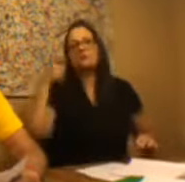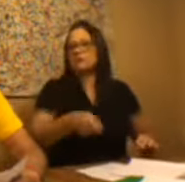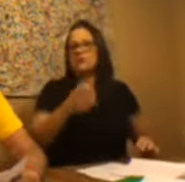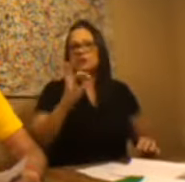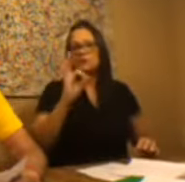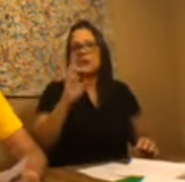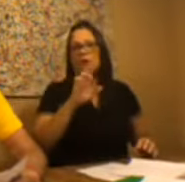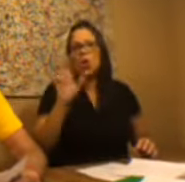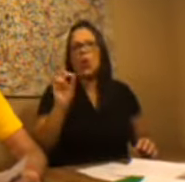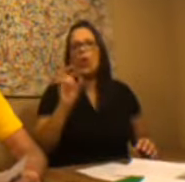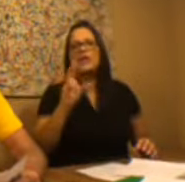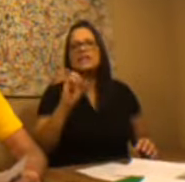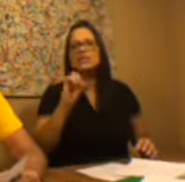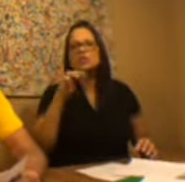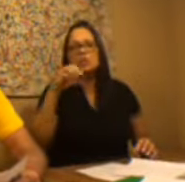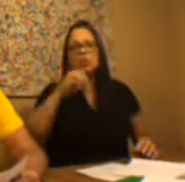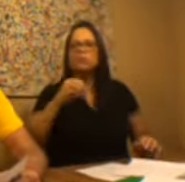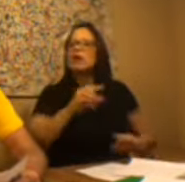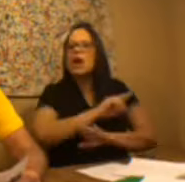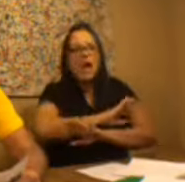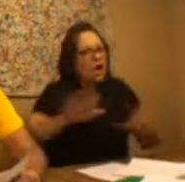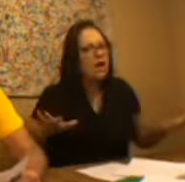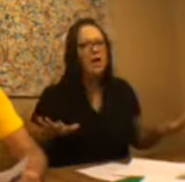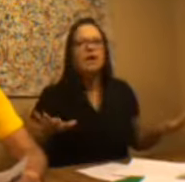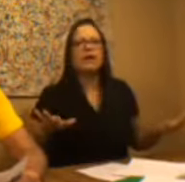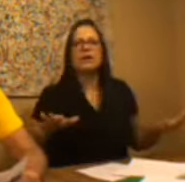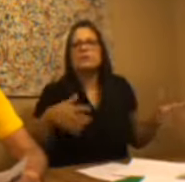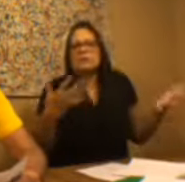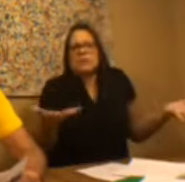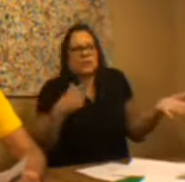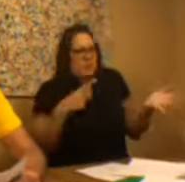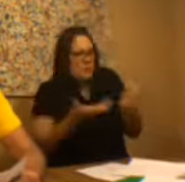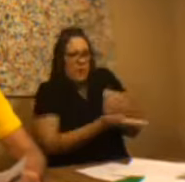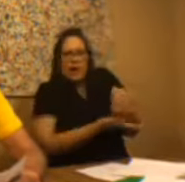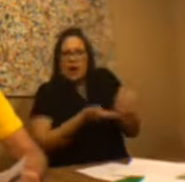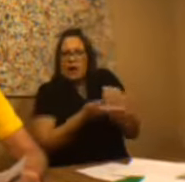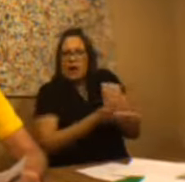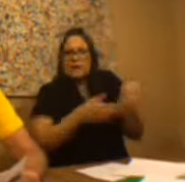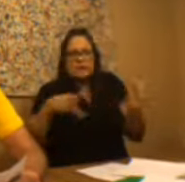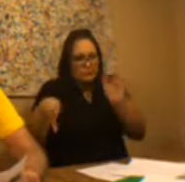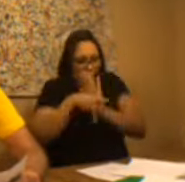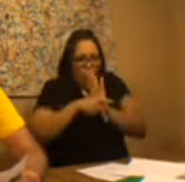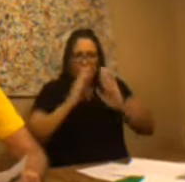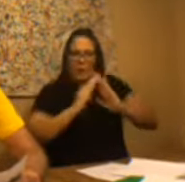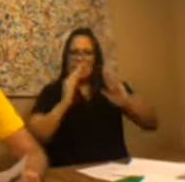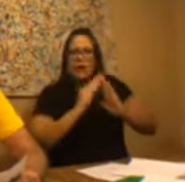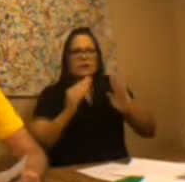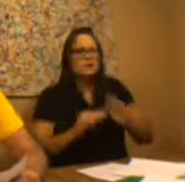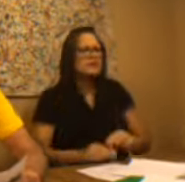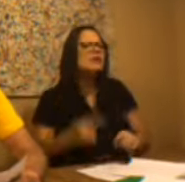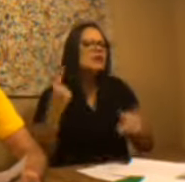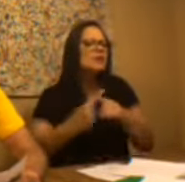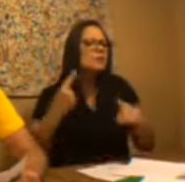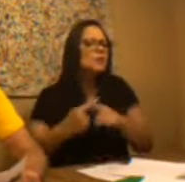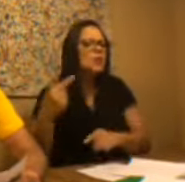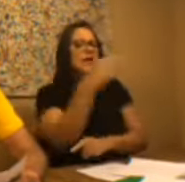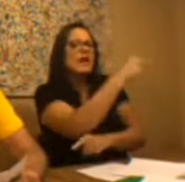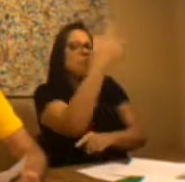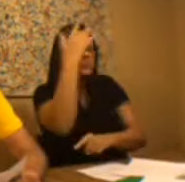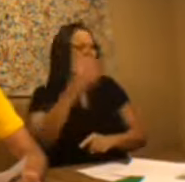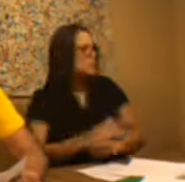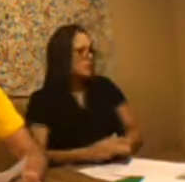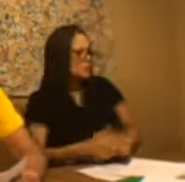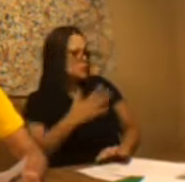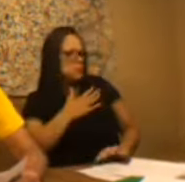bases da democracia um dos pilares é a propriedade privada sabe por que esses esses picaretas de ter essa propriedade